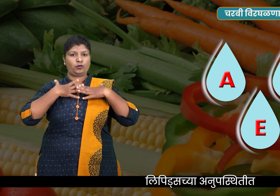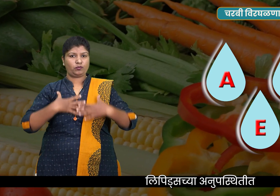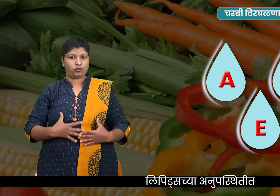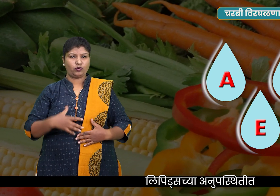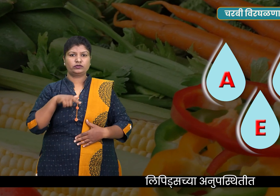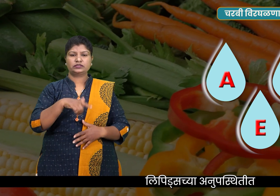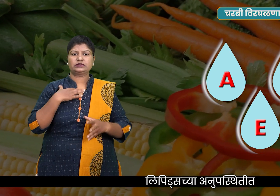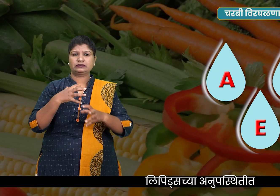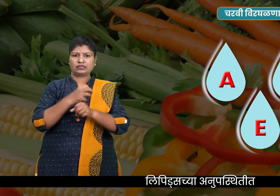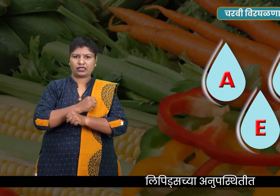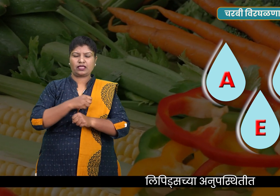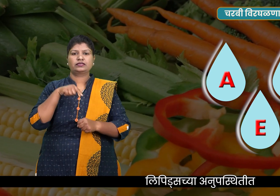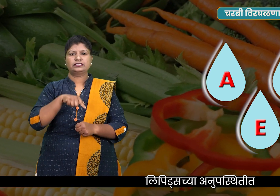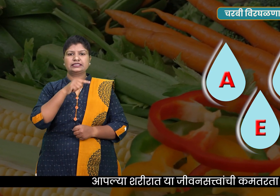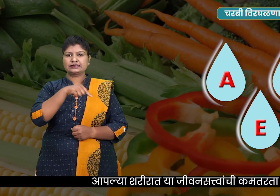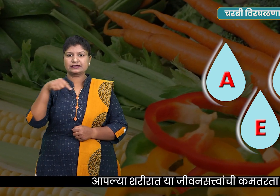अनुपस्थितीत